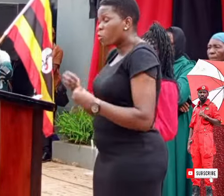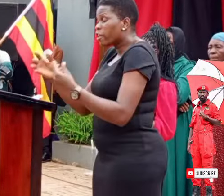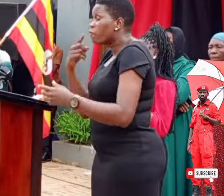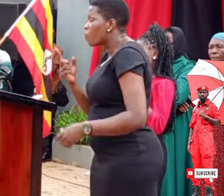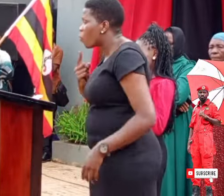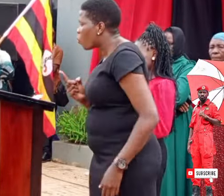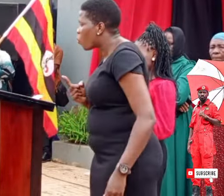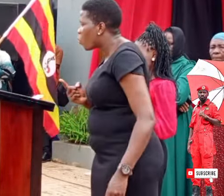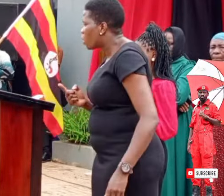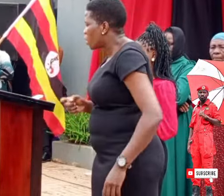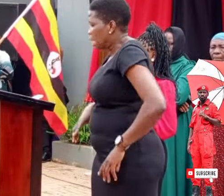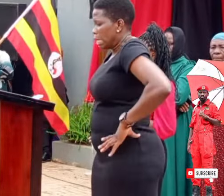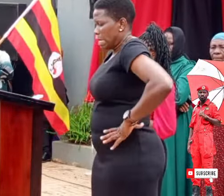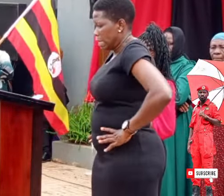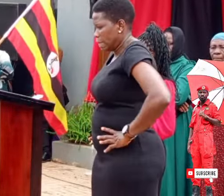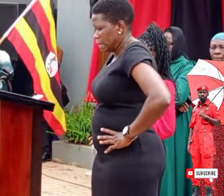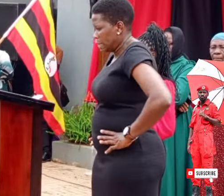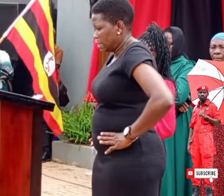ne bambuza ani yagikuwa